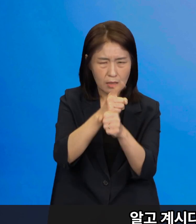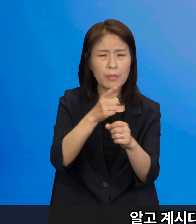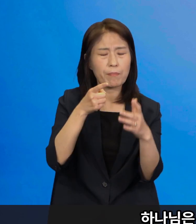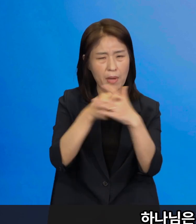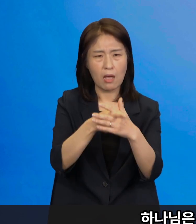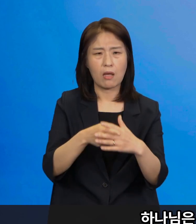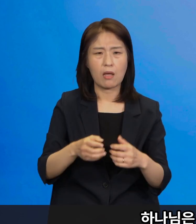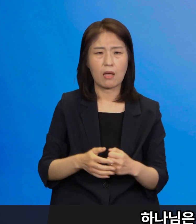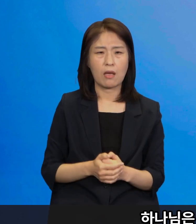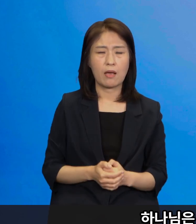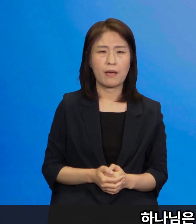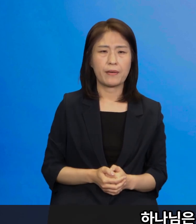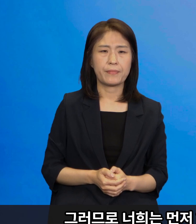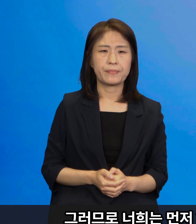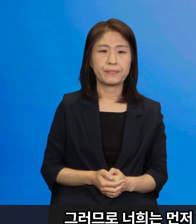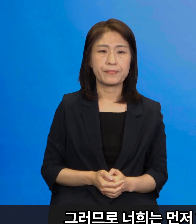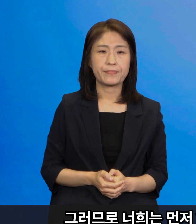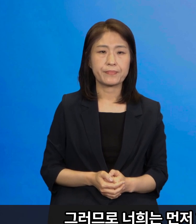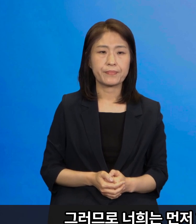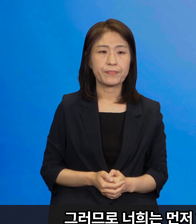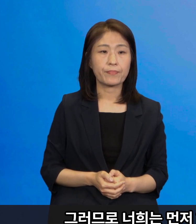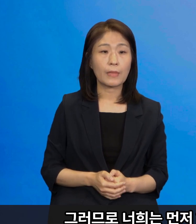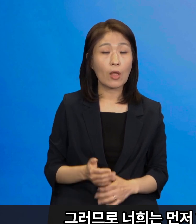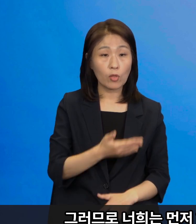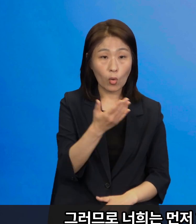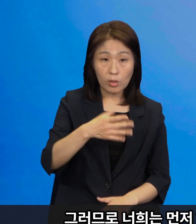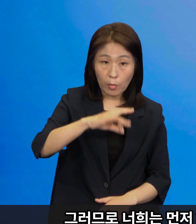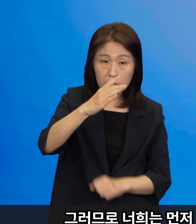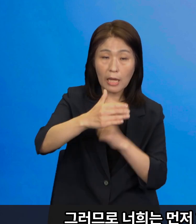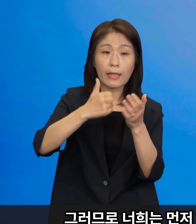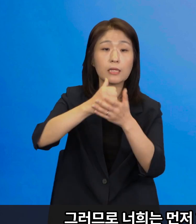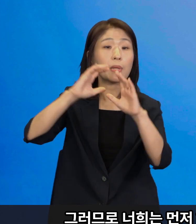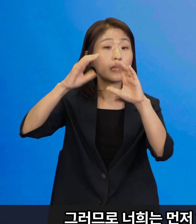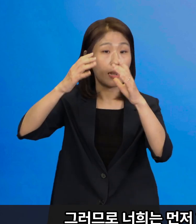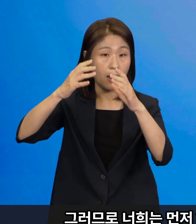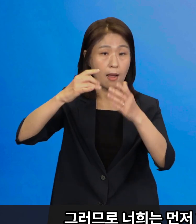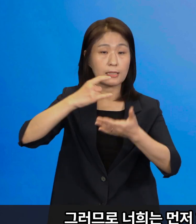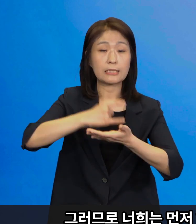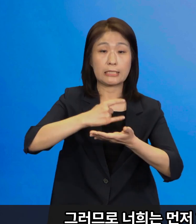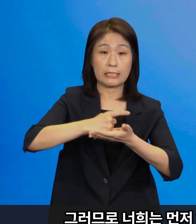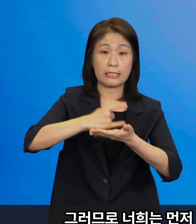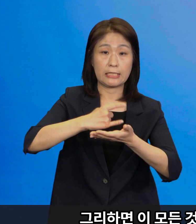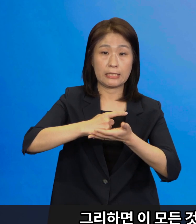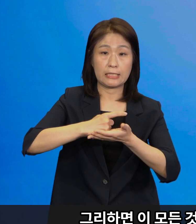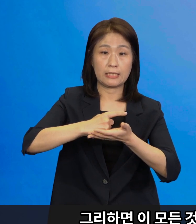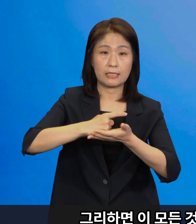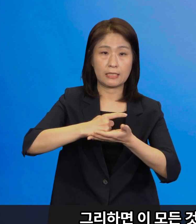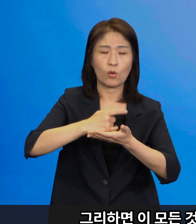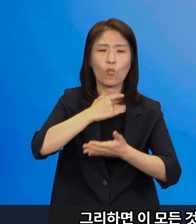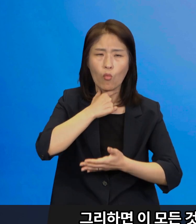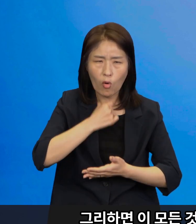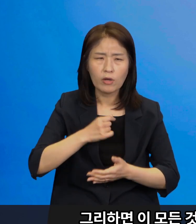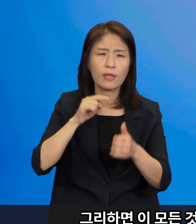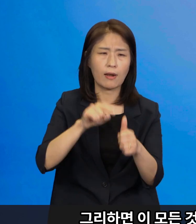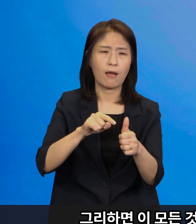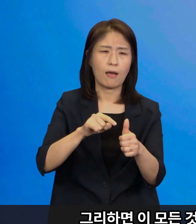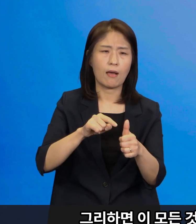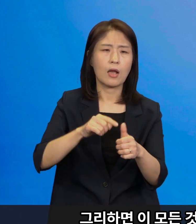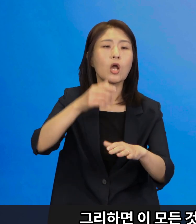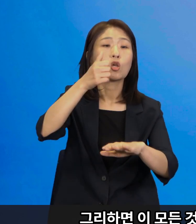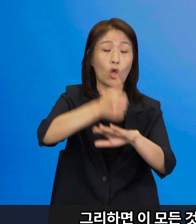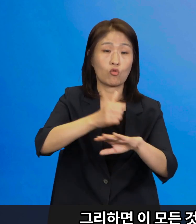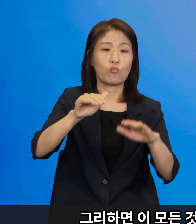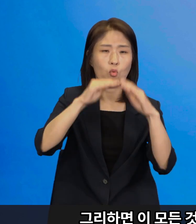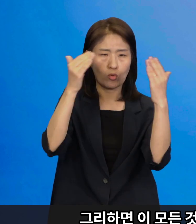믿으십니까? 하나님 알고 계신다는 거예요. 그러므로 너희는 먼저 하나님의 나라와 그의 의를 구하라. 그리하면 이 모든 것을